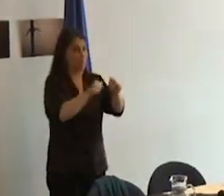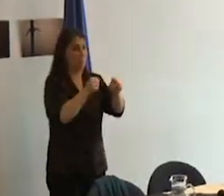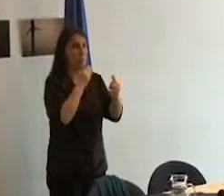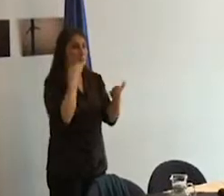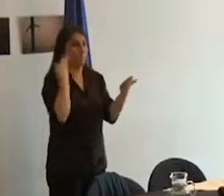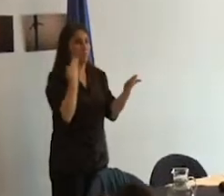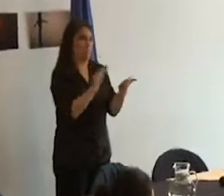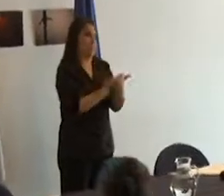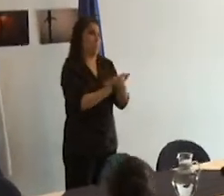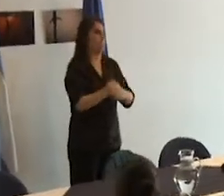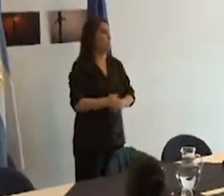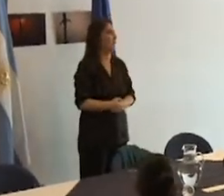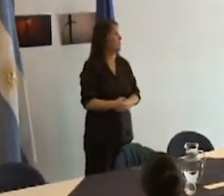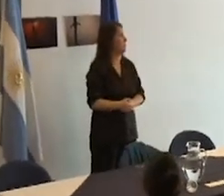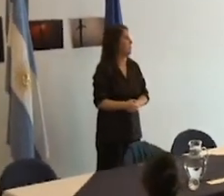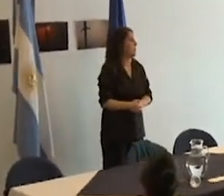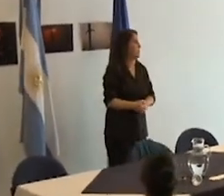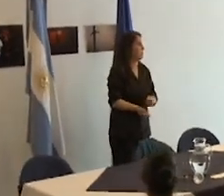gracias.